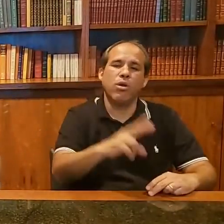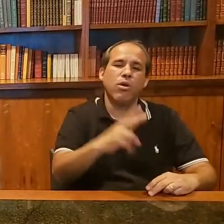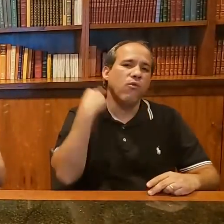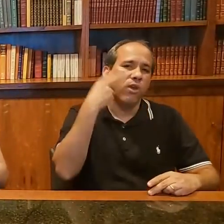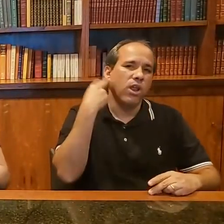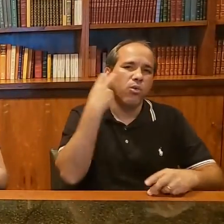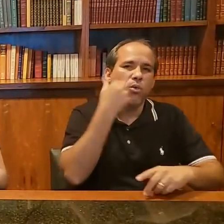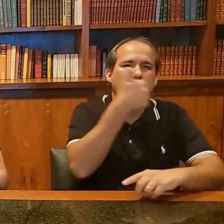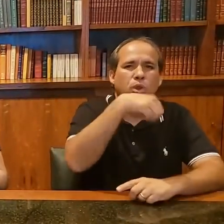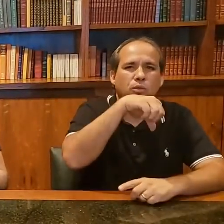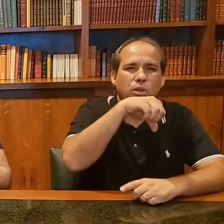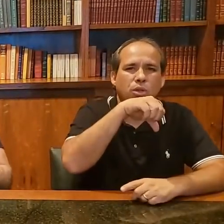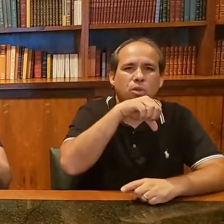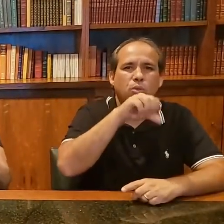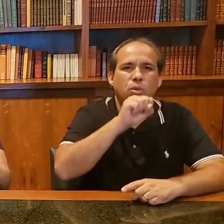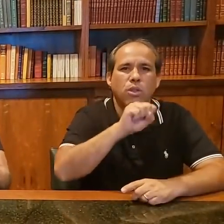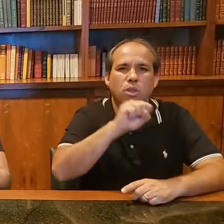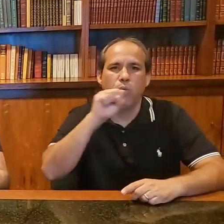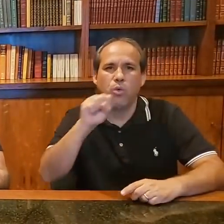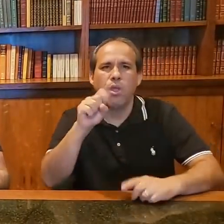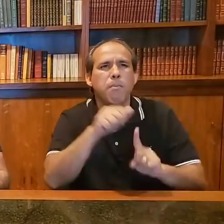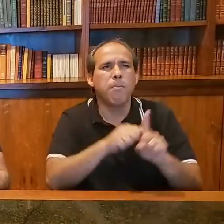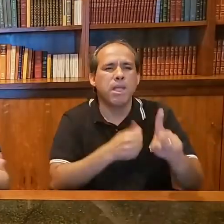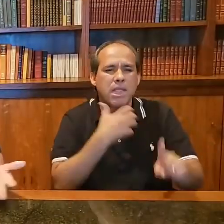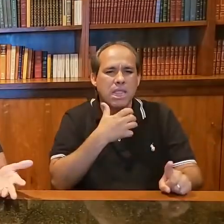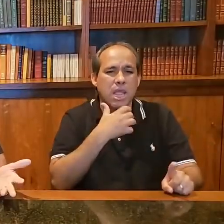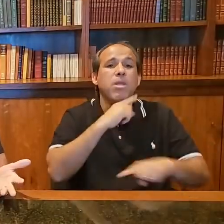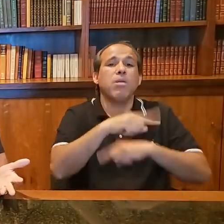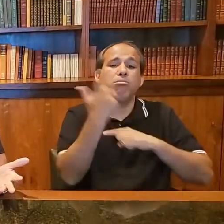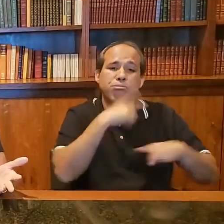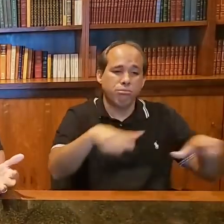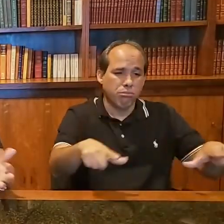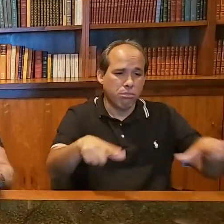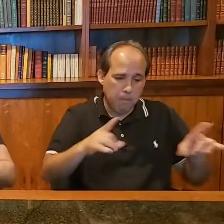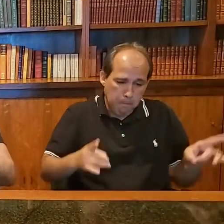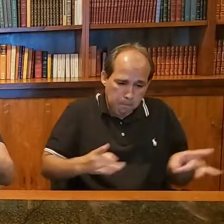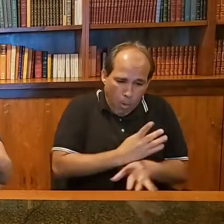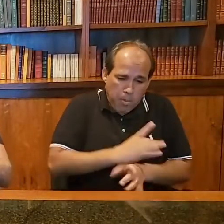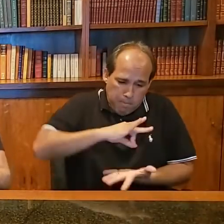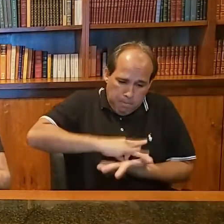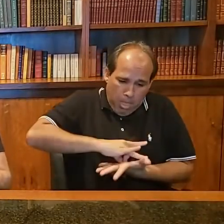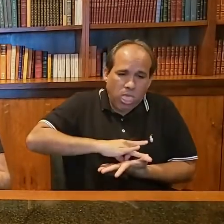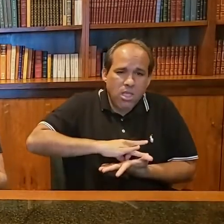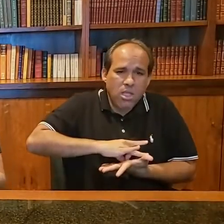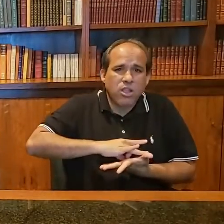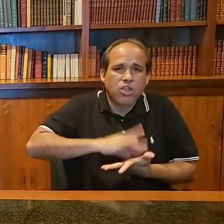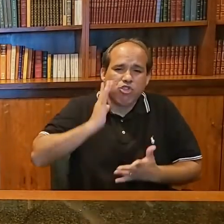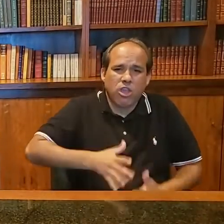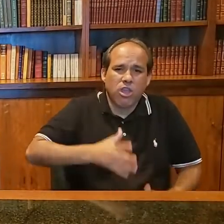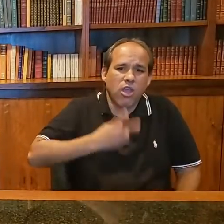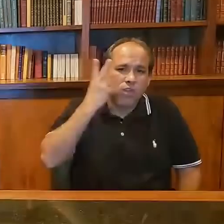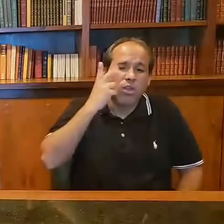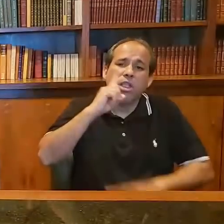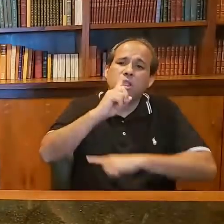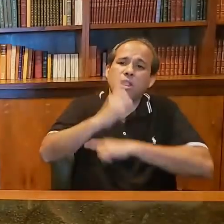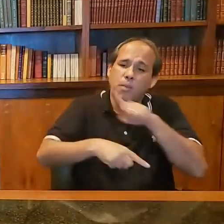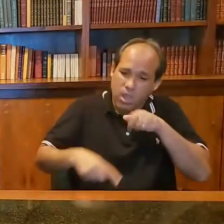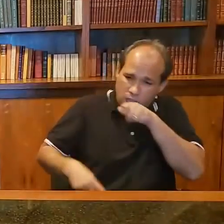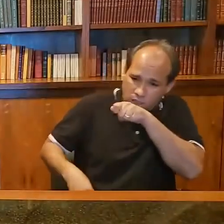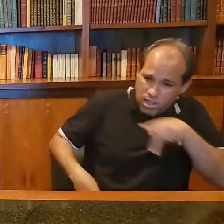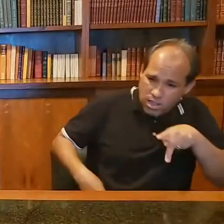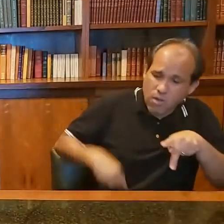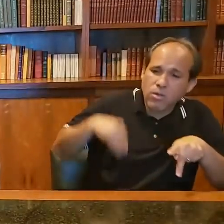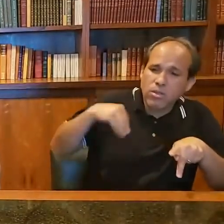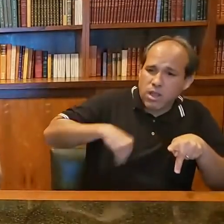1988. Né? Foi no início de dezembro, foi feita a cerimônia de diplomação dos vereadores e no ato da diplomação eu passei para a reserva